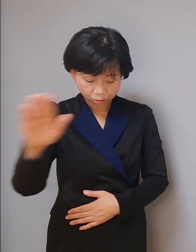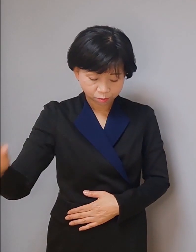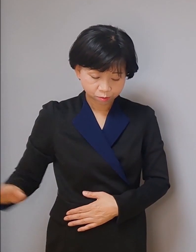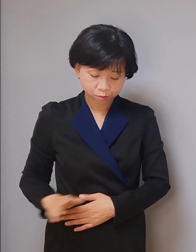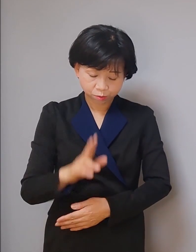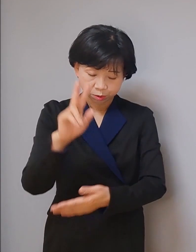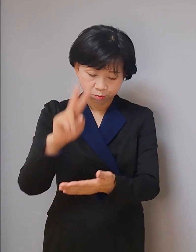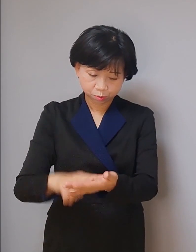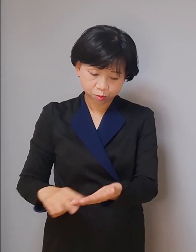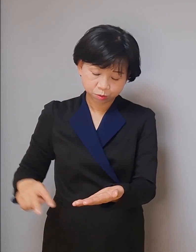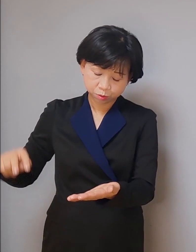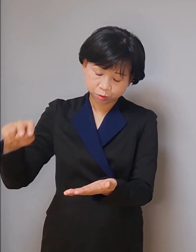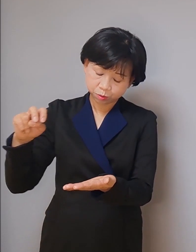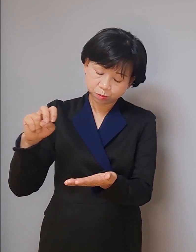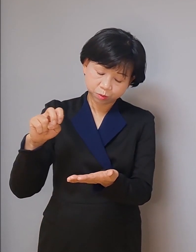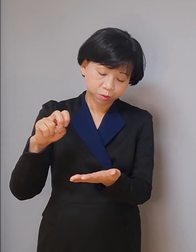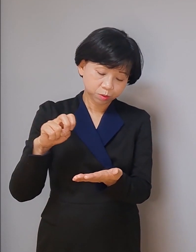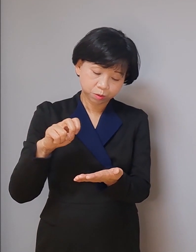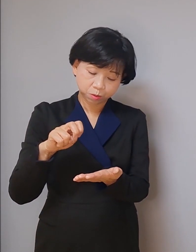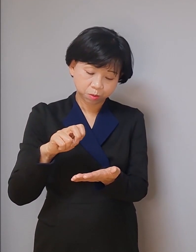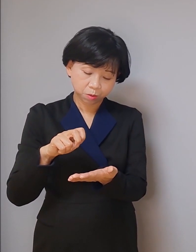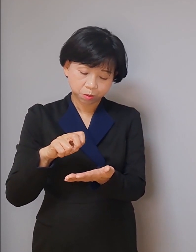겸손하게 우리 무릎